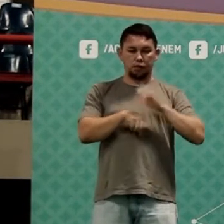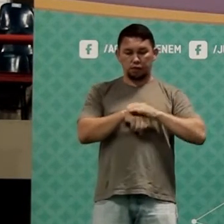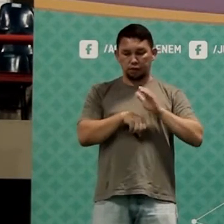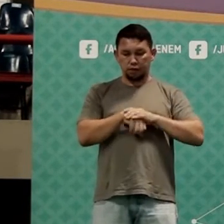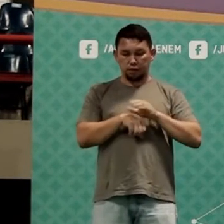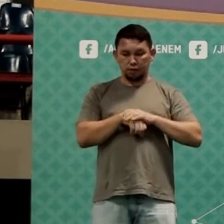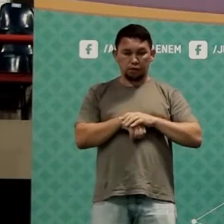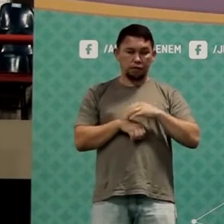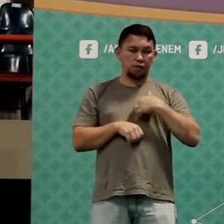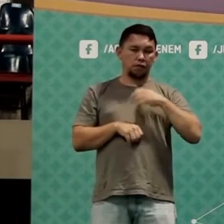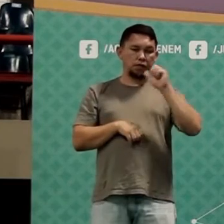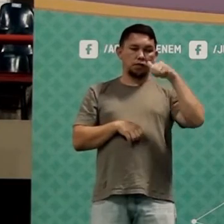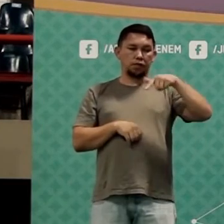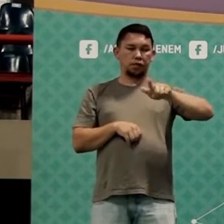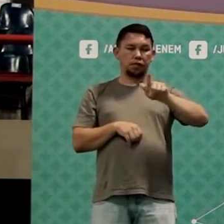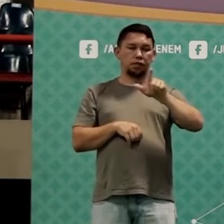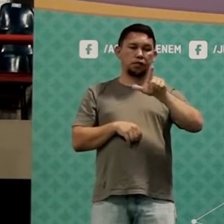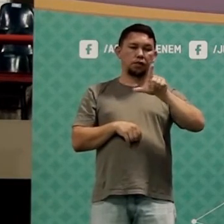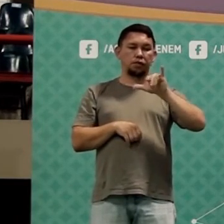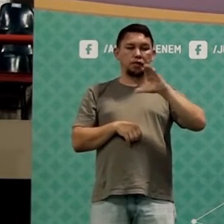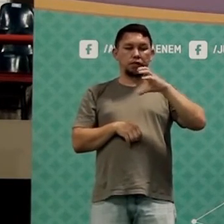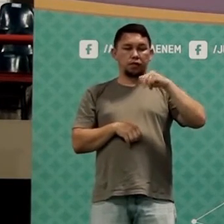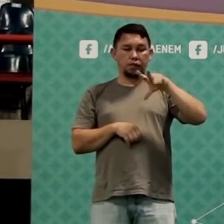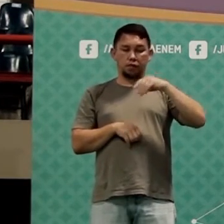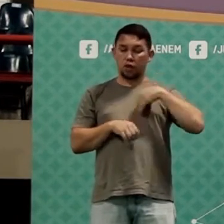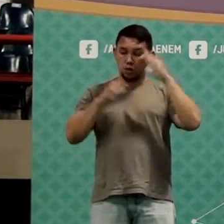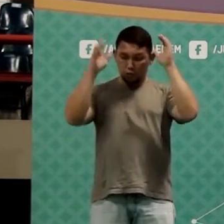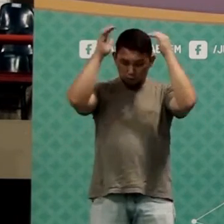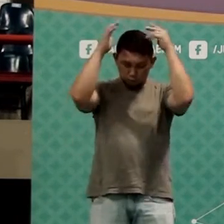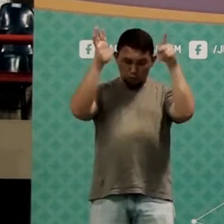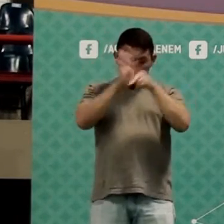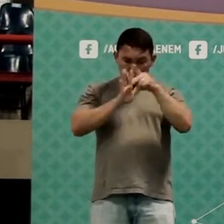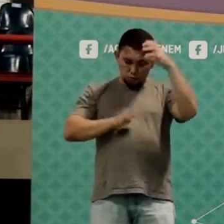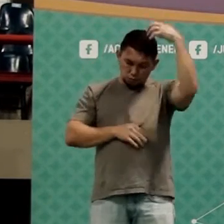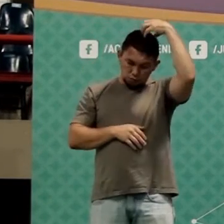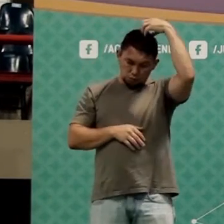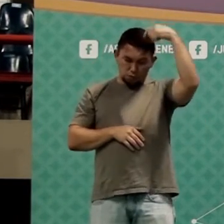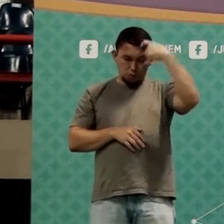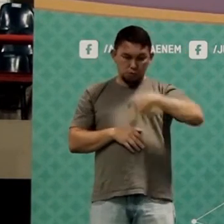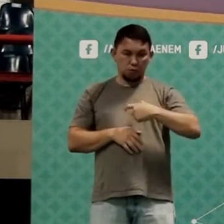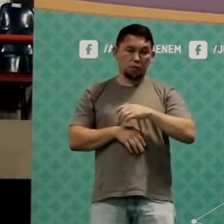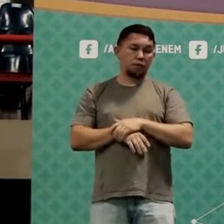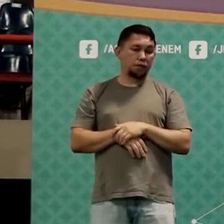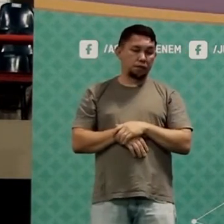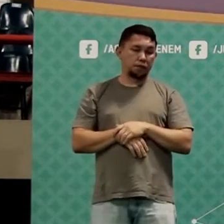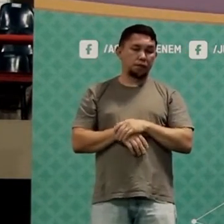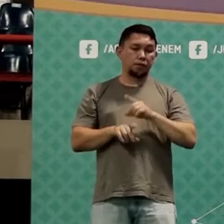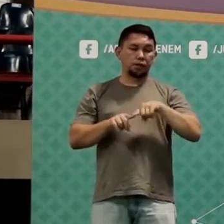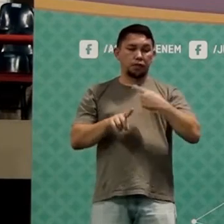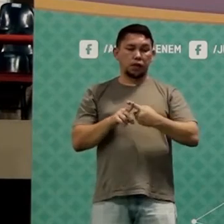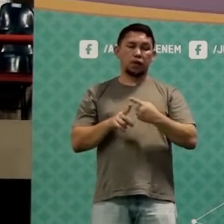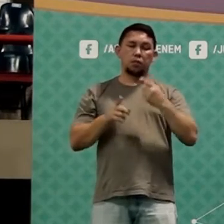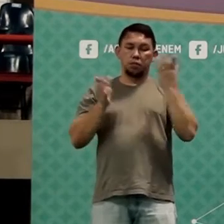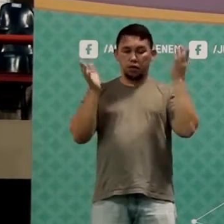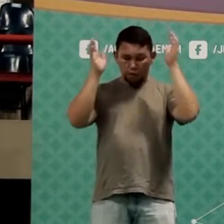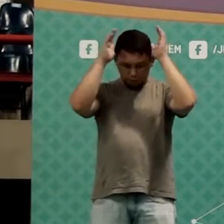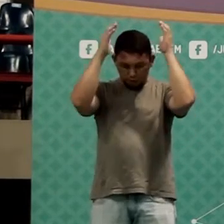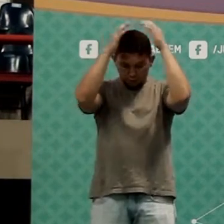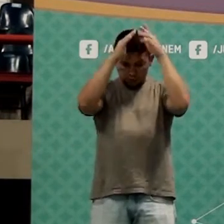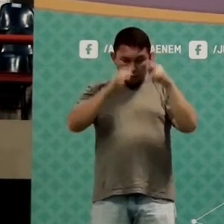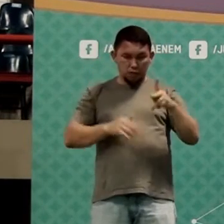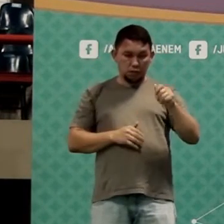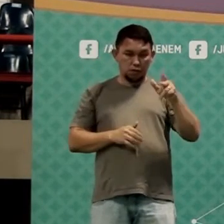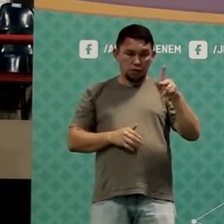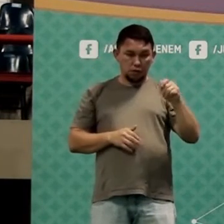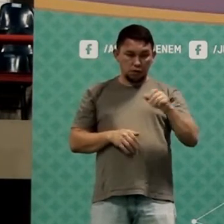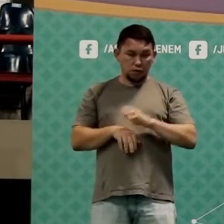que muda? Só tem dois sacramentos. O Papa é ele. Ele é o próprio rei. E Papa, o nome disso